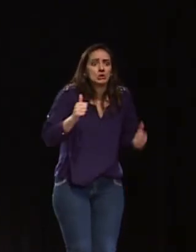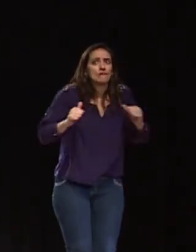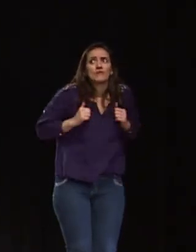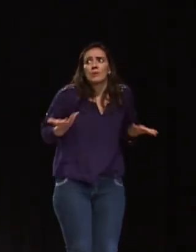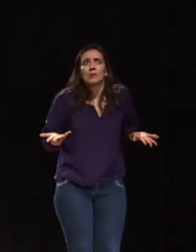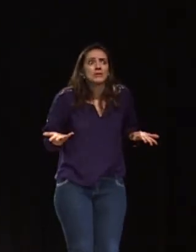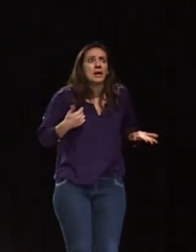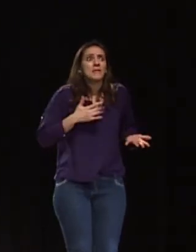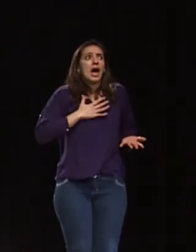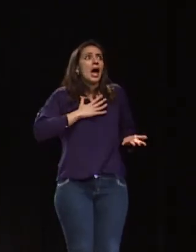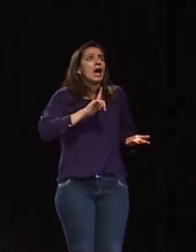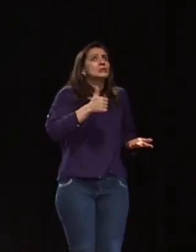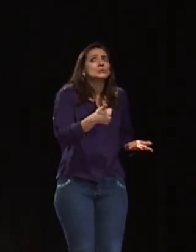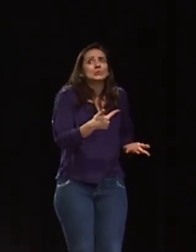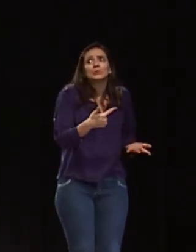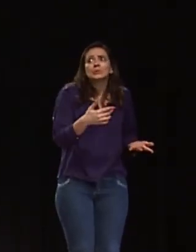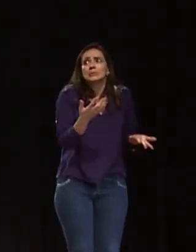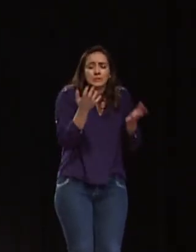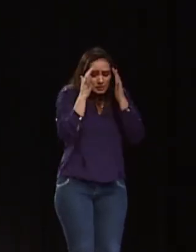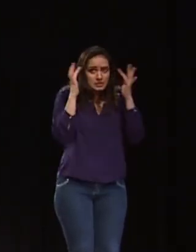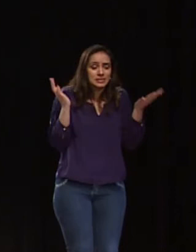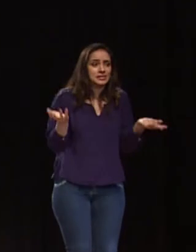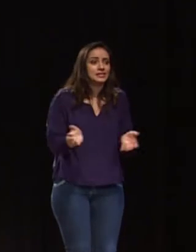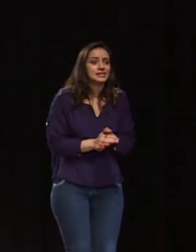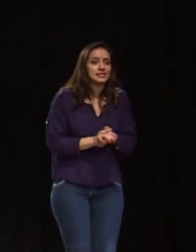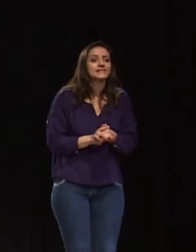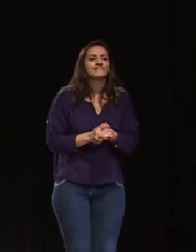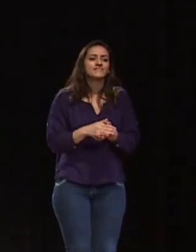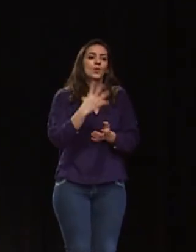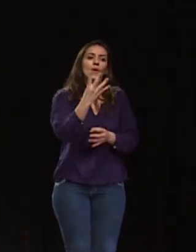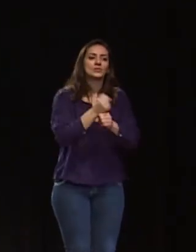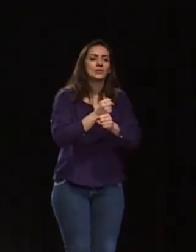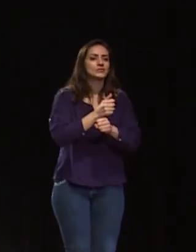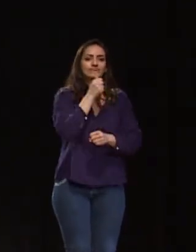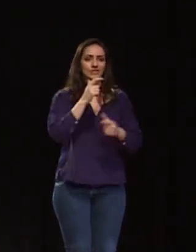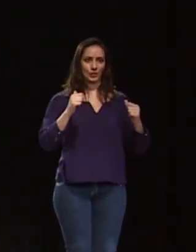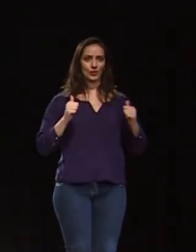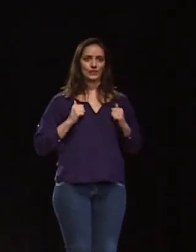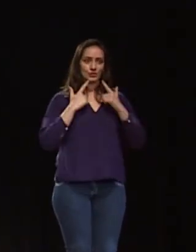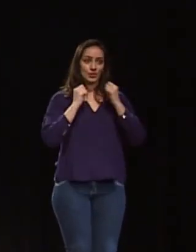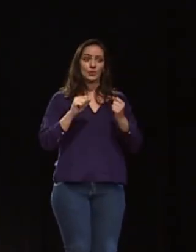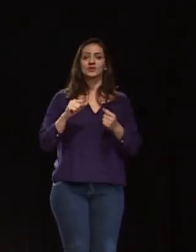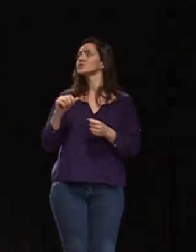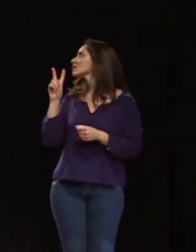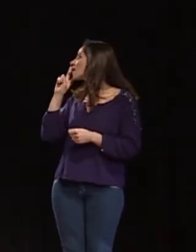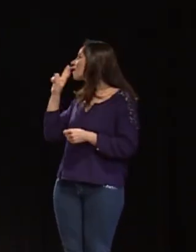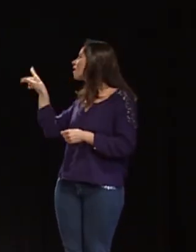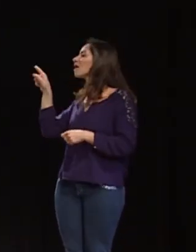e eu não tenho um conforto, né? A minha primeira língua não é a língua de sinais, enfim. Então, 4 anos sem conforto linguístico,